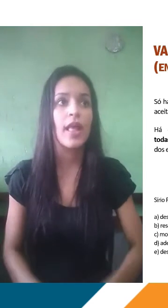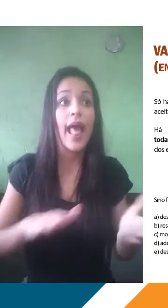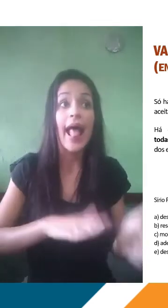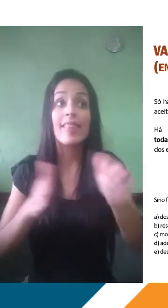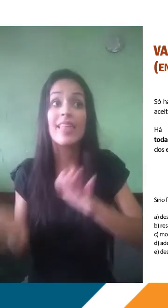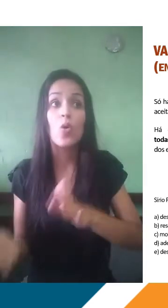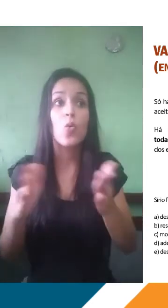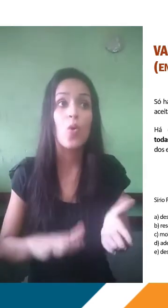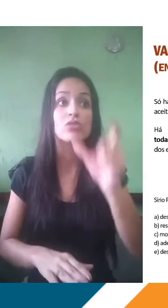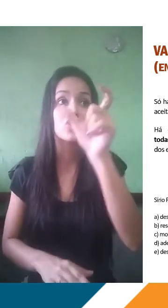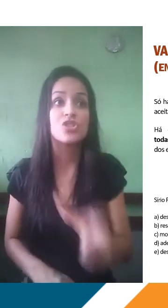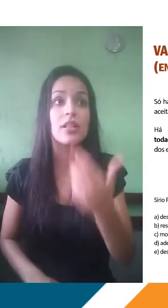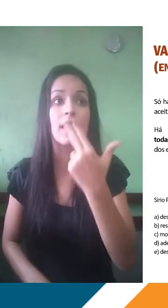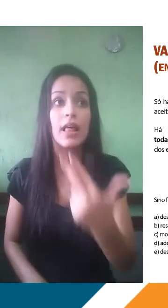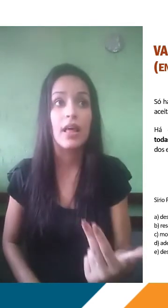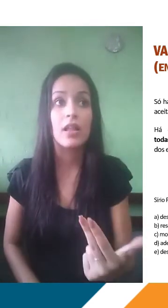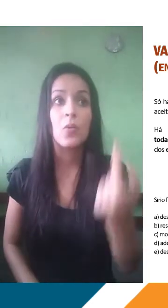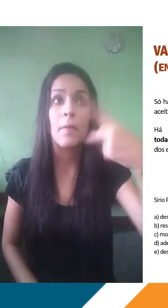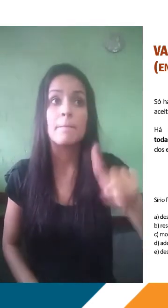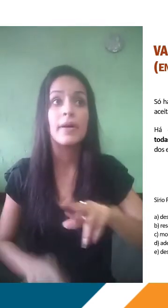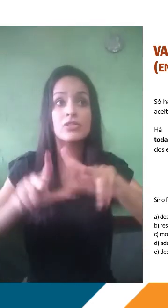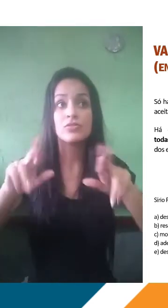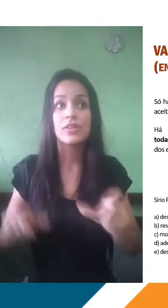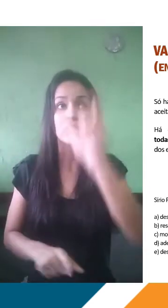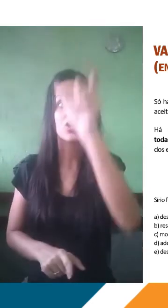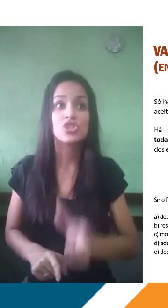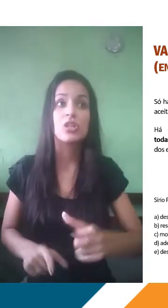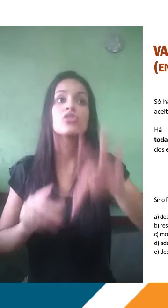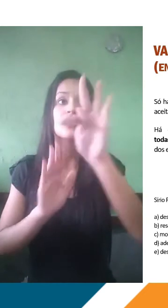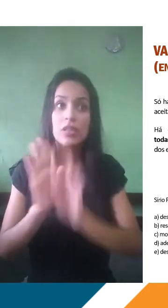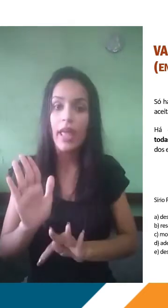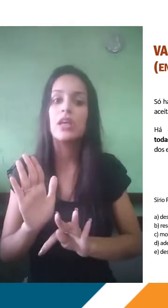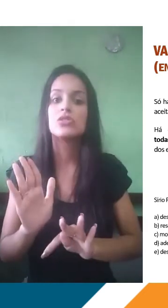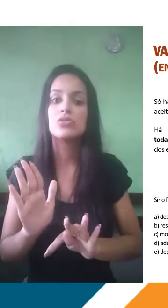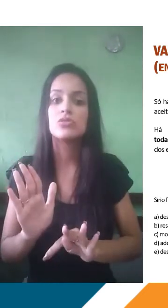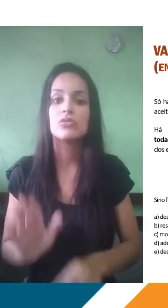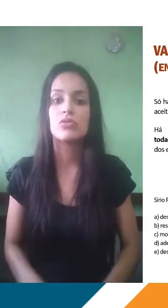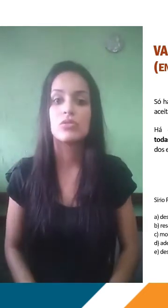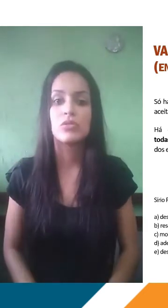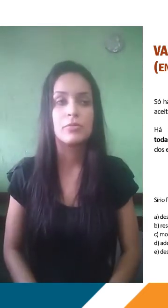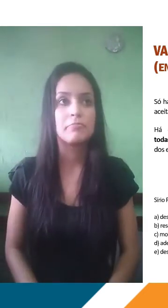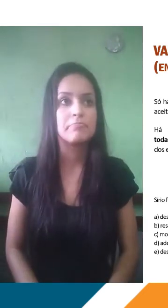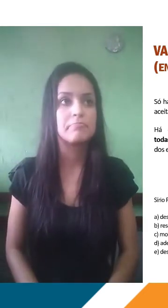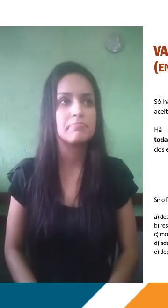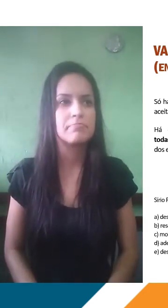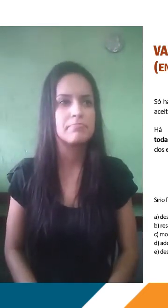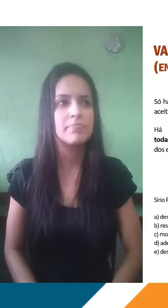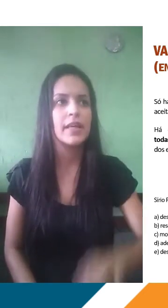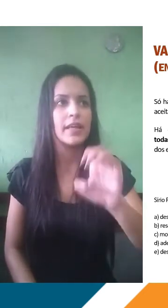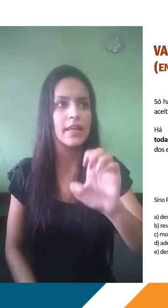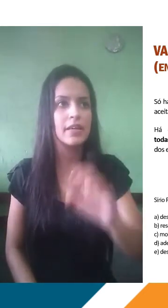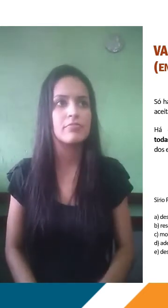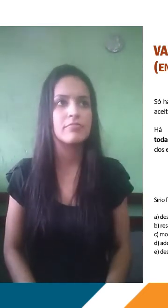A questão exige que o candidato reflita sobre os conceitos de erro e acerto Sob o ponto de vista da